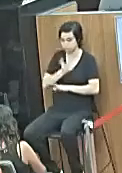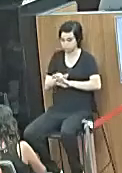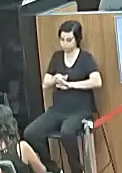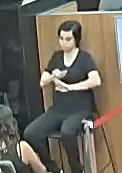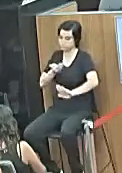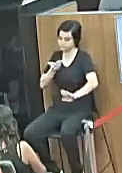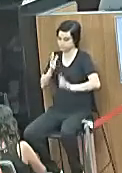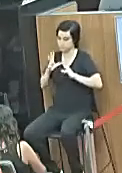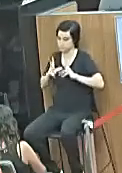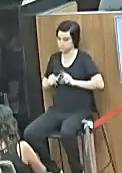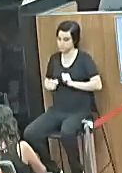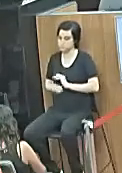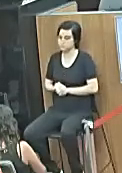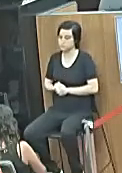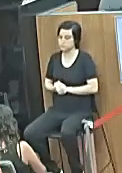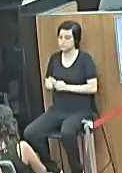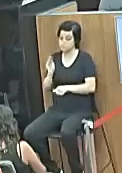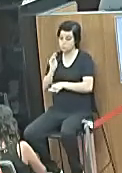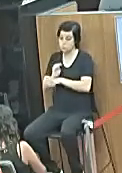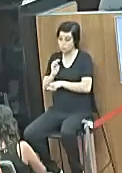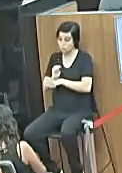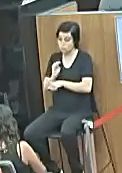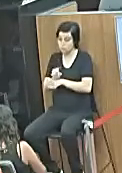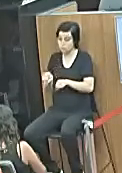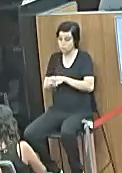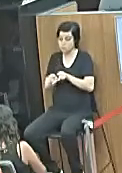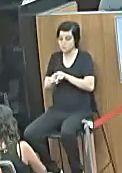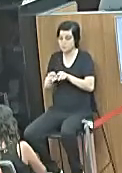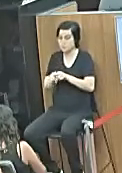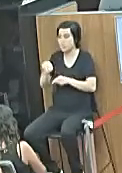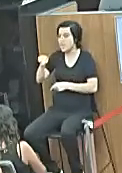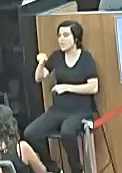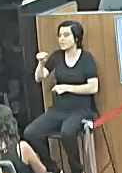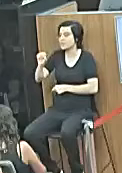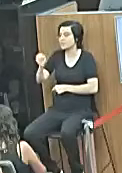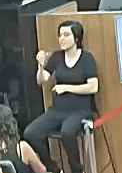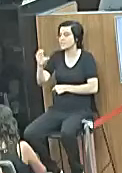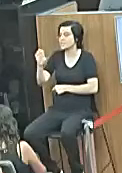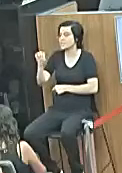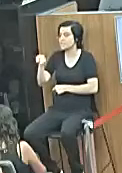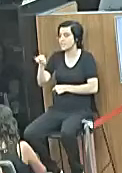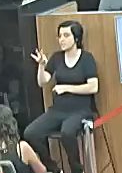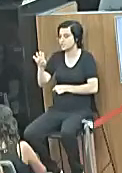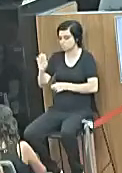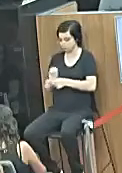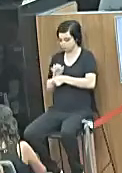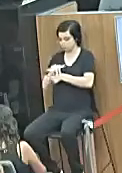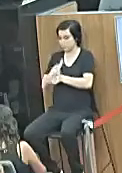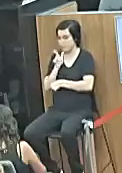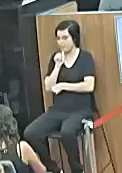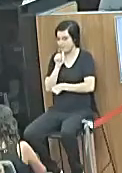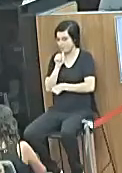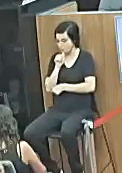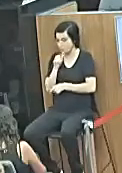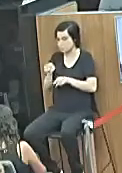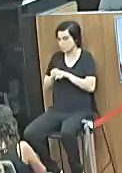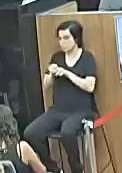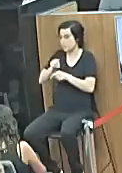a preservação e recuperação das nascentes nas terras altas da mantiqueira